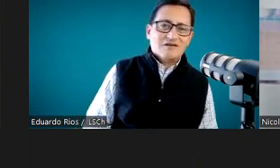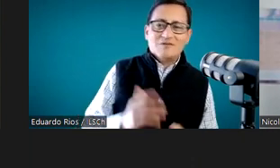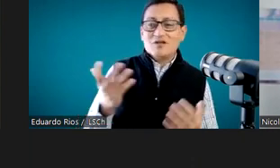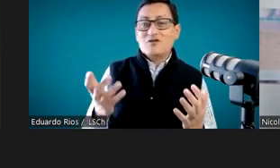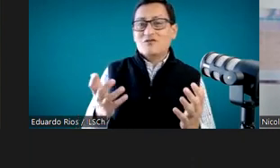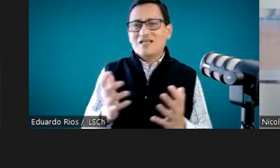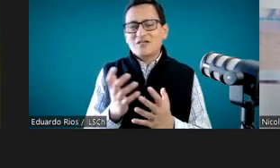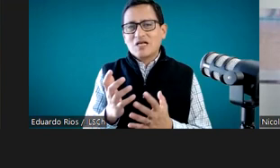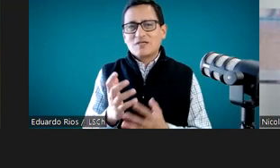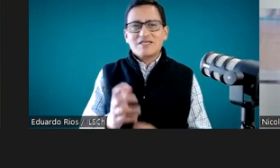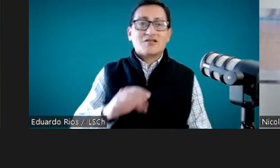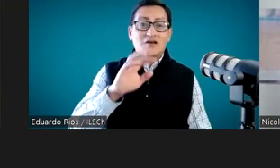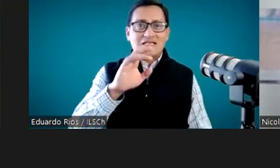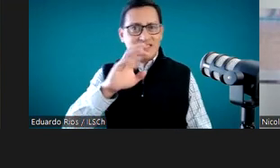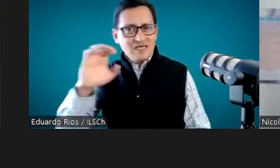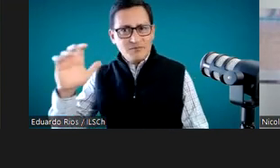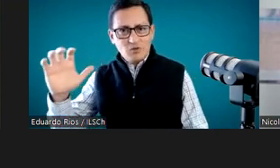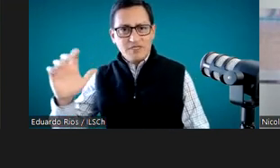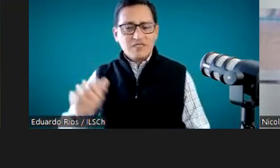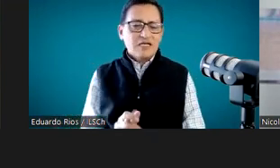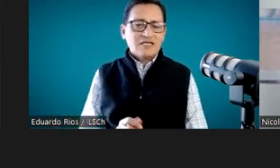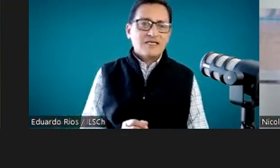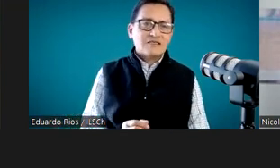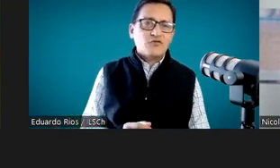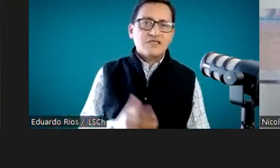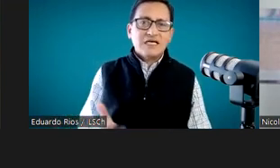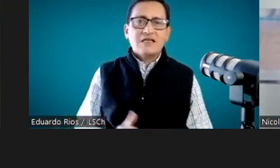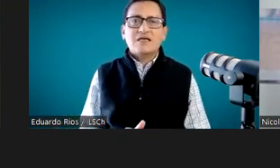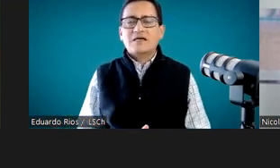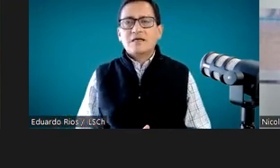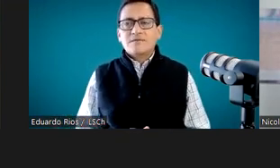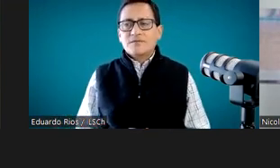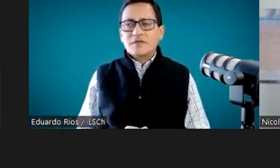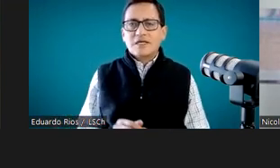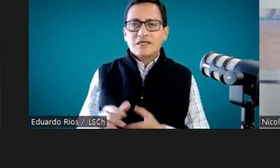¿cierto? Hablamos de lo verbal dentro de la lengua de señas, que son las señas propiamente tal, las señas oficiales